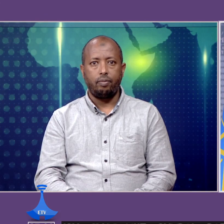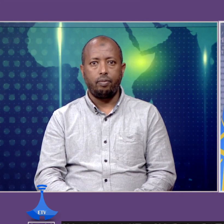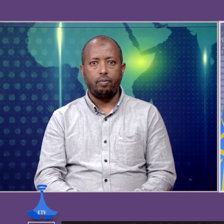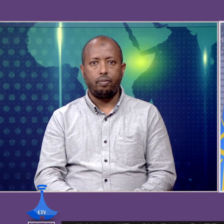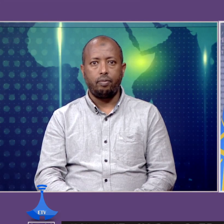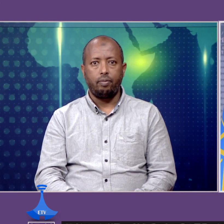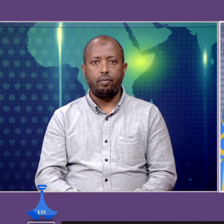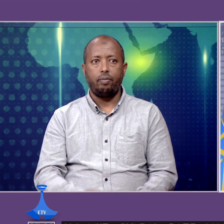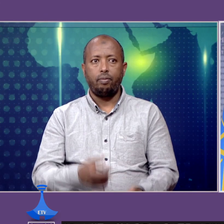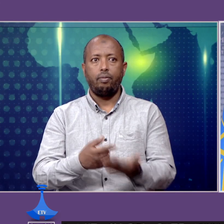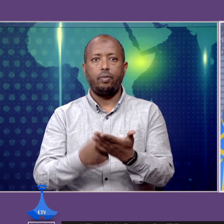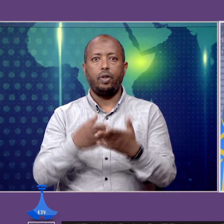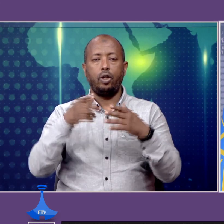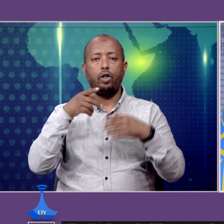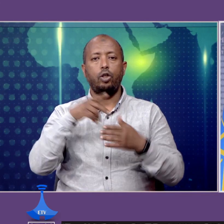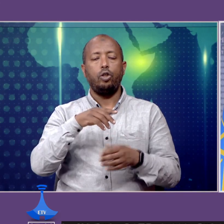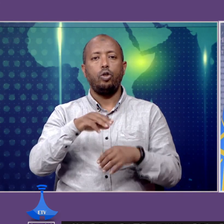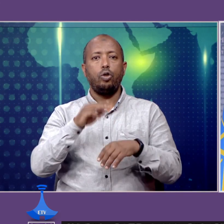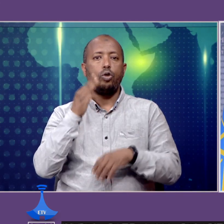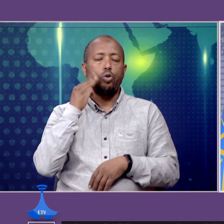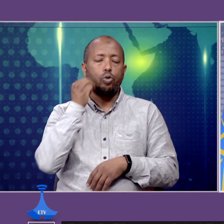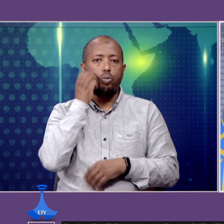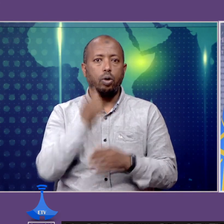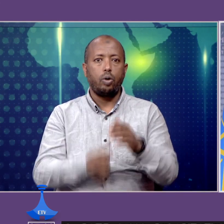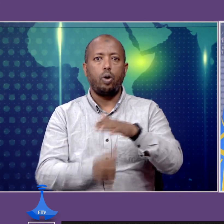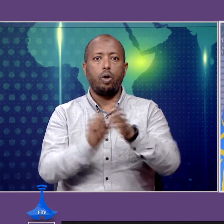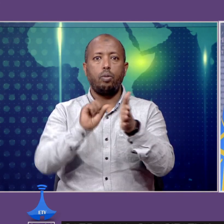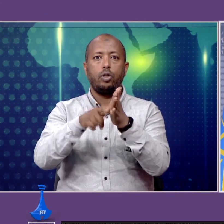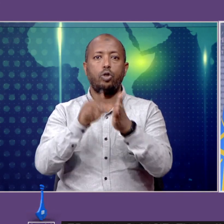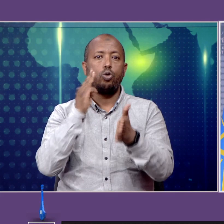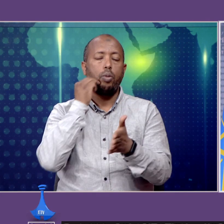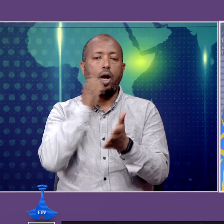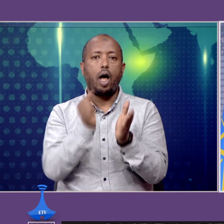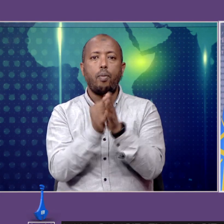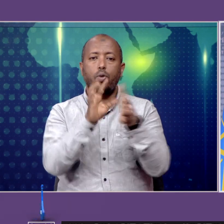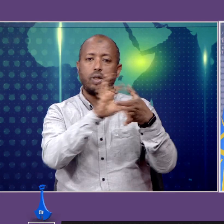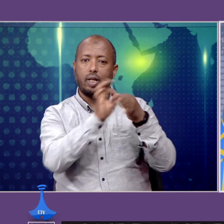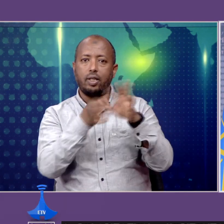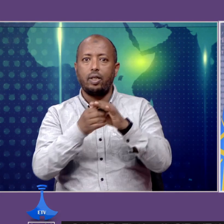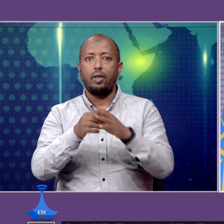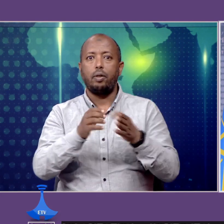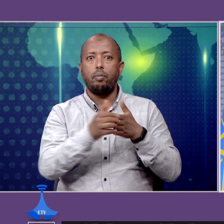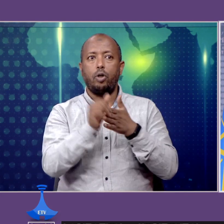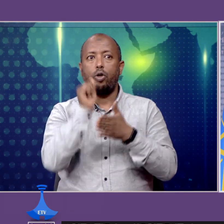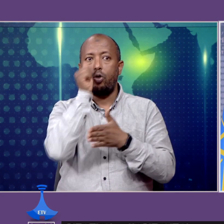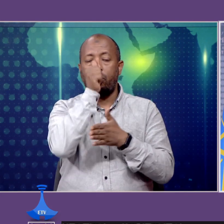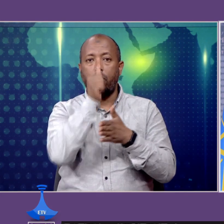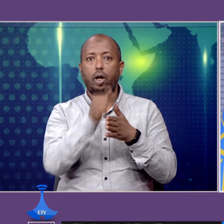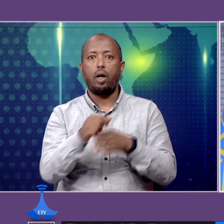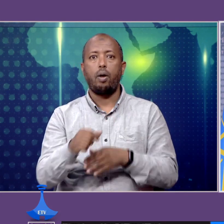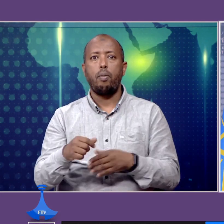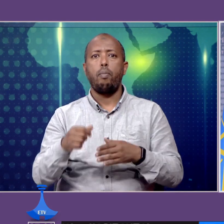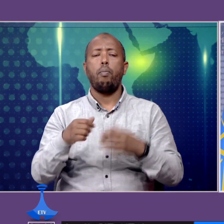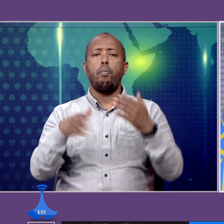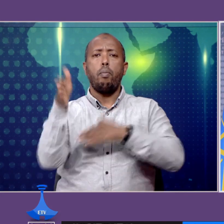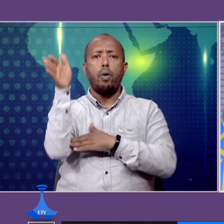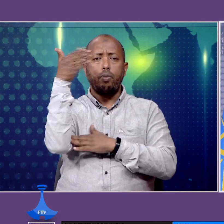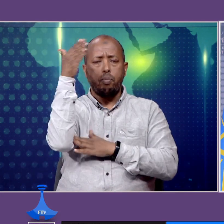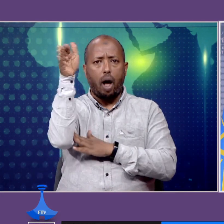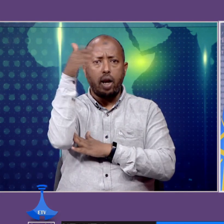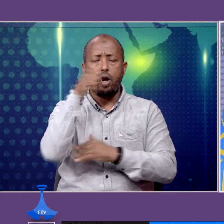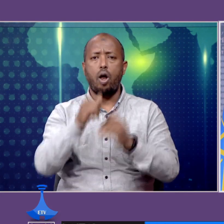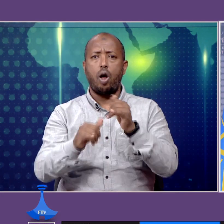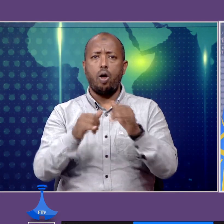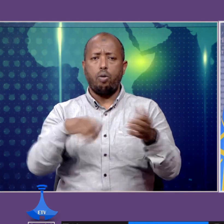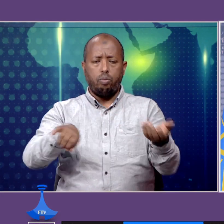زوري نبارو لمسالي كسومالي اغاتا يايزو مريو يتب از مزمور سيزمر وردو تلو